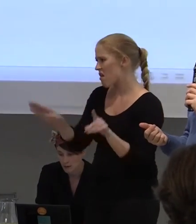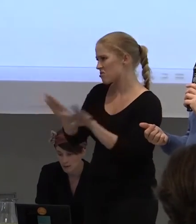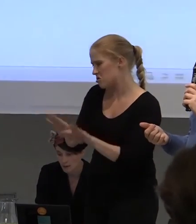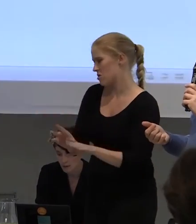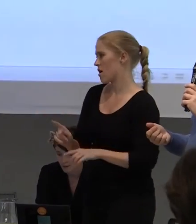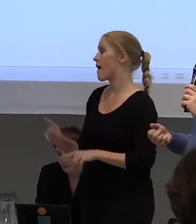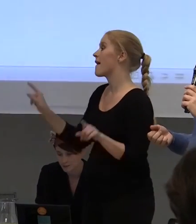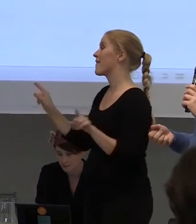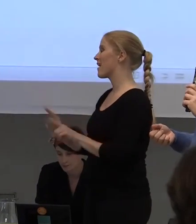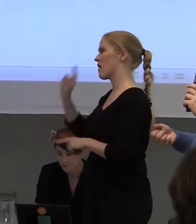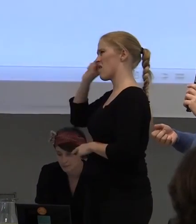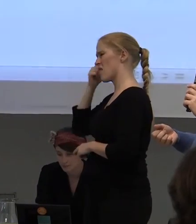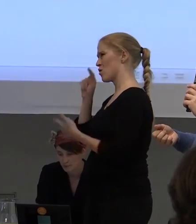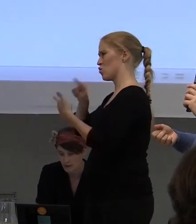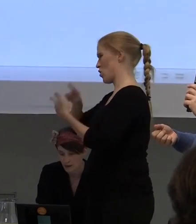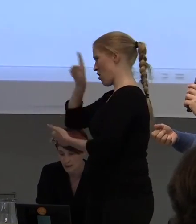to tak,